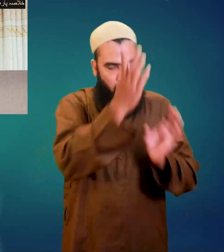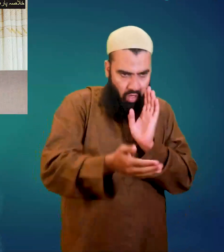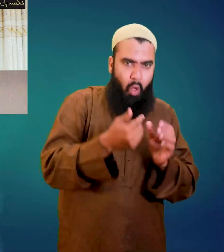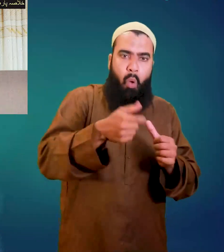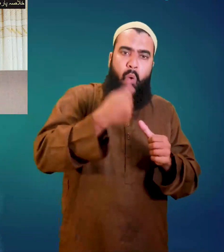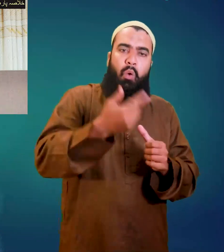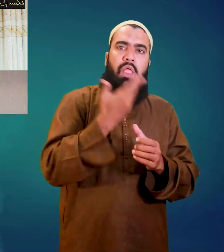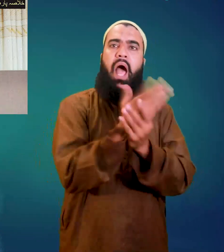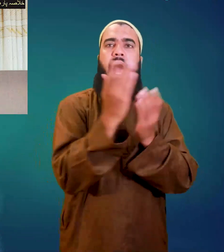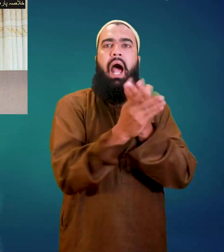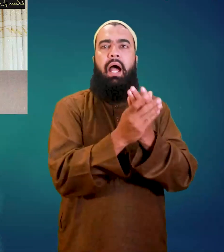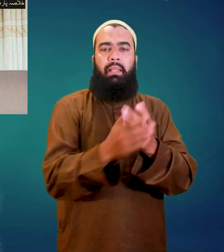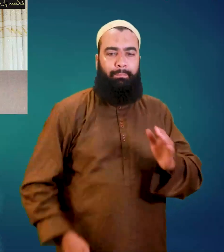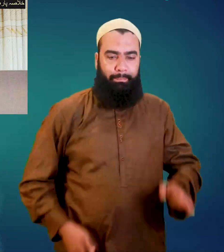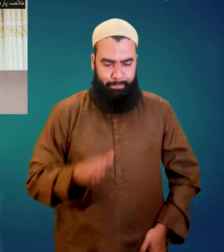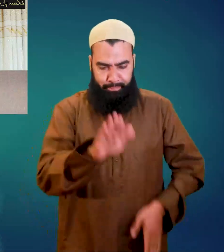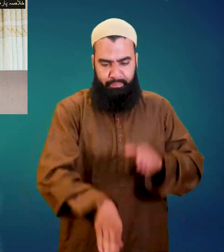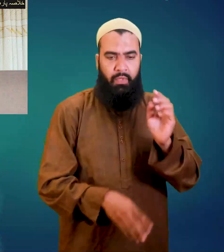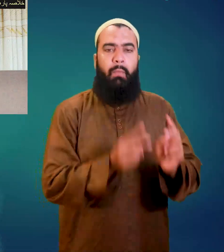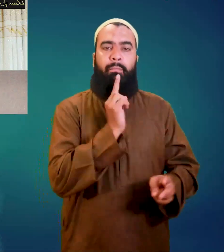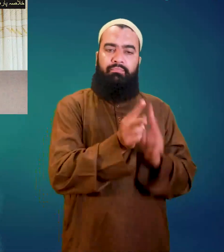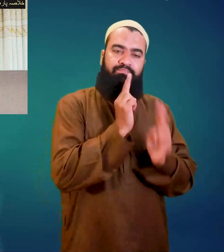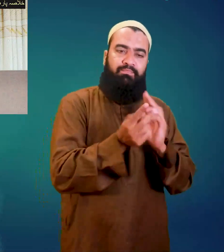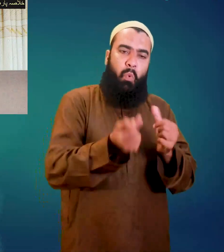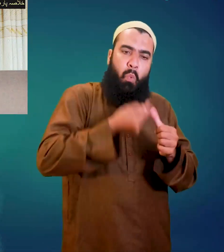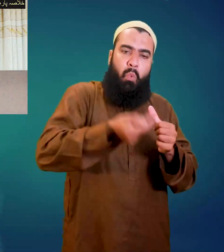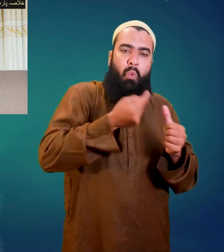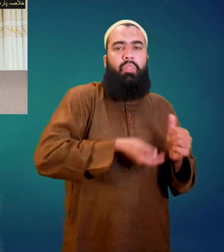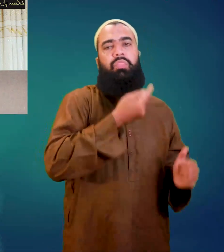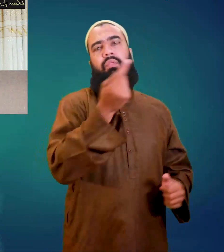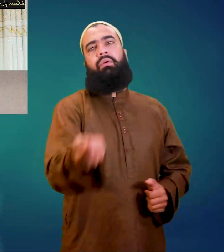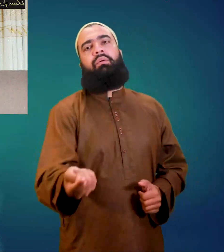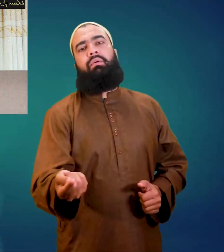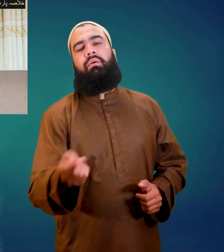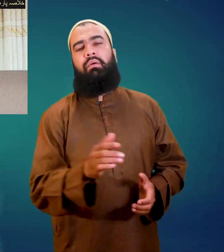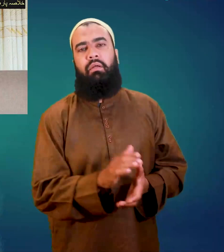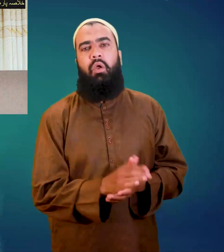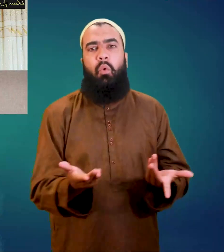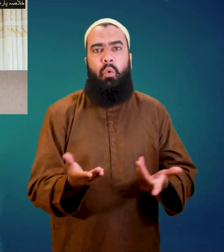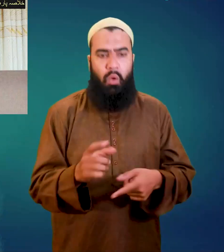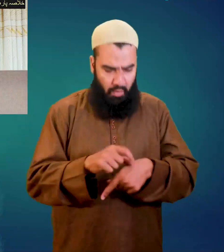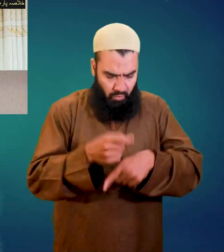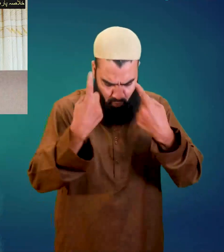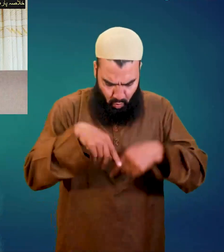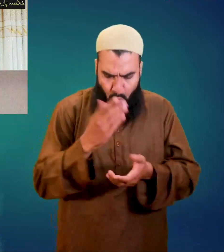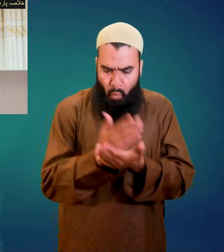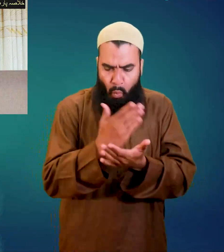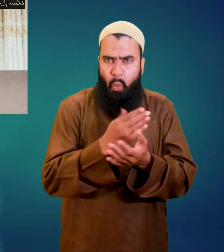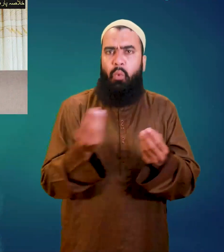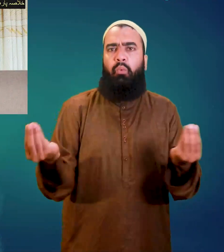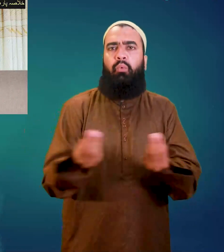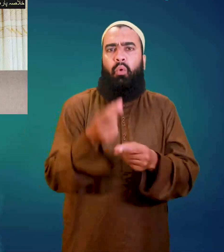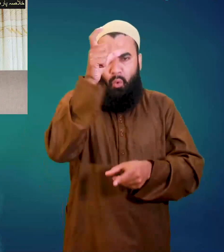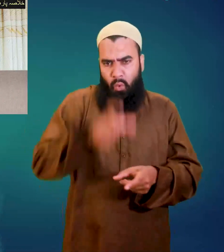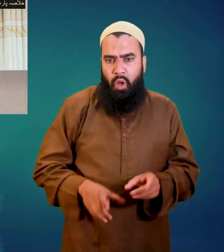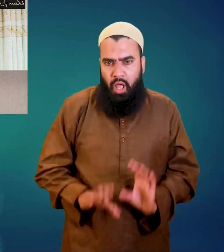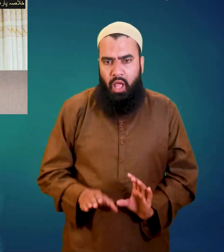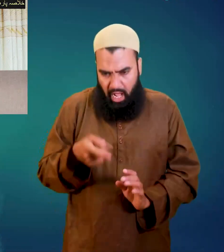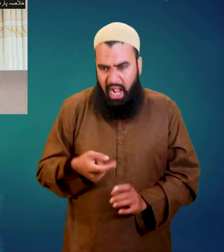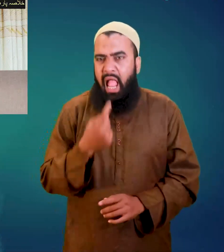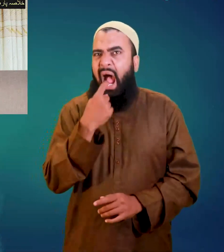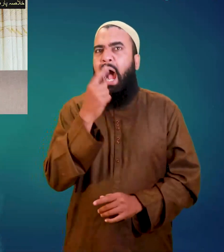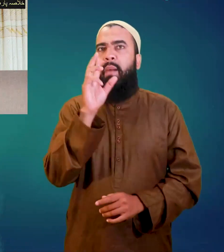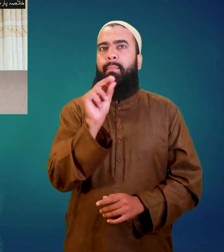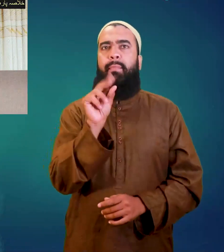سے بنایا، پیدا کیا، اور اس میں صرف زبان جو ہے وہ کلام کرتی ہے، بولتی ہے، باقی جسم جو ہے